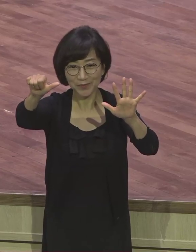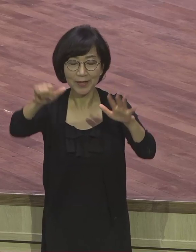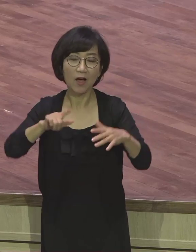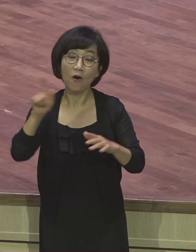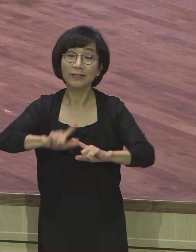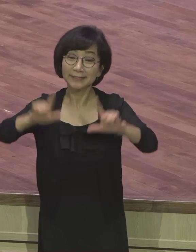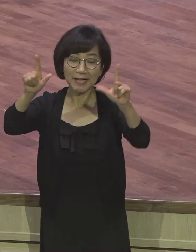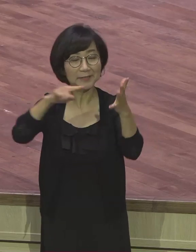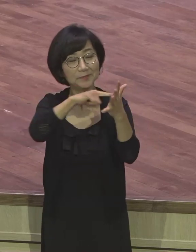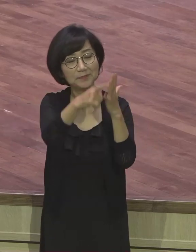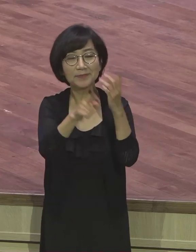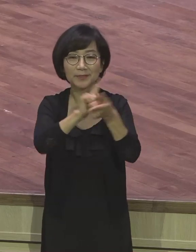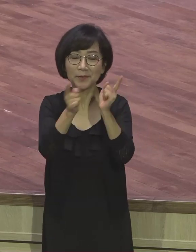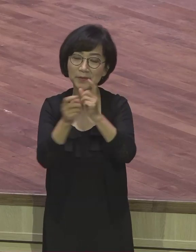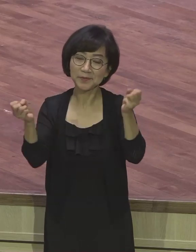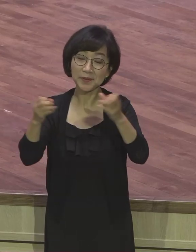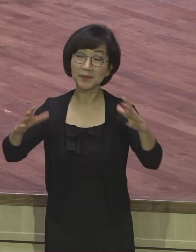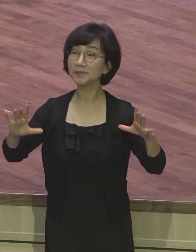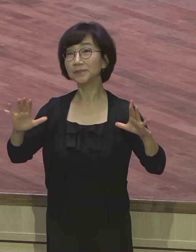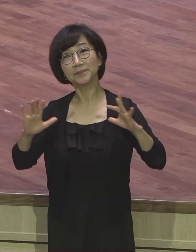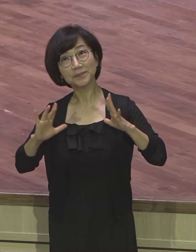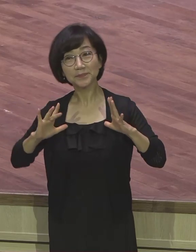손가락들이 자기 자랑하기 시작했어요.